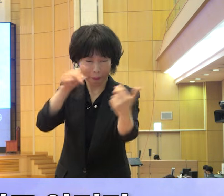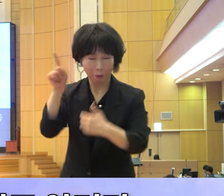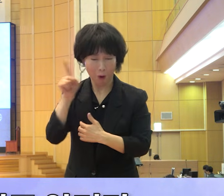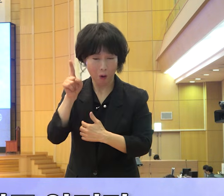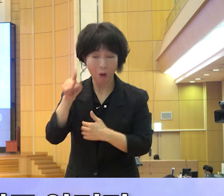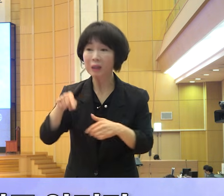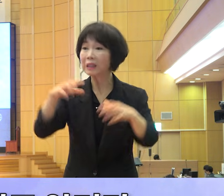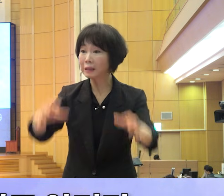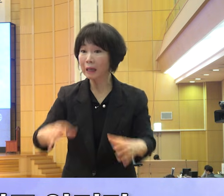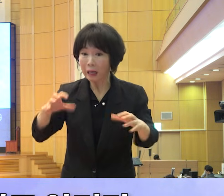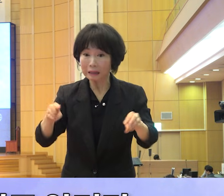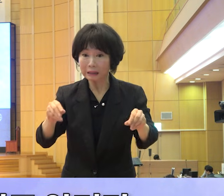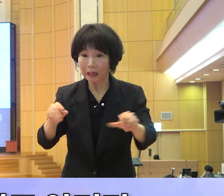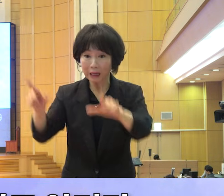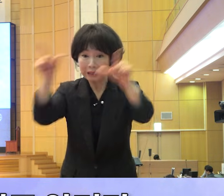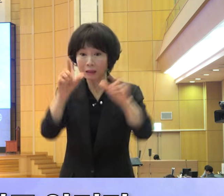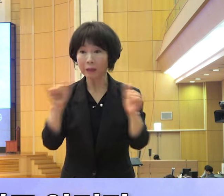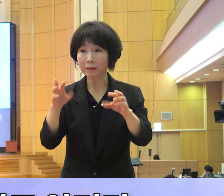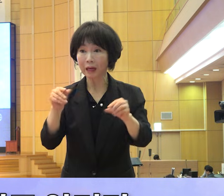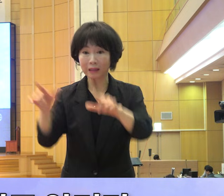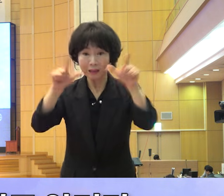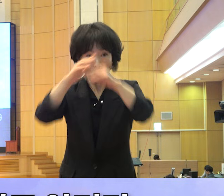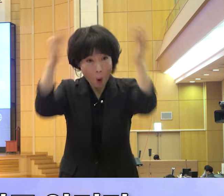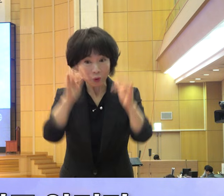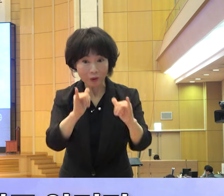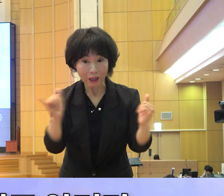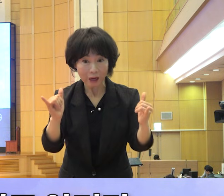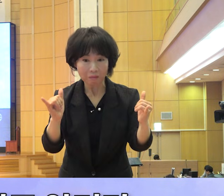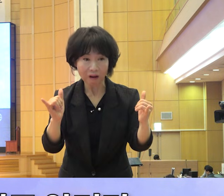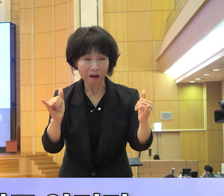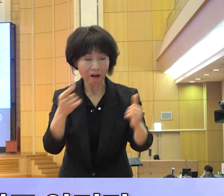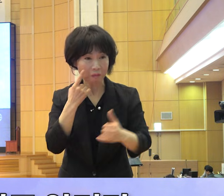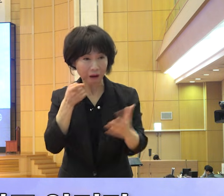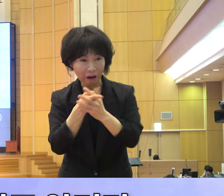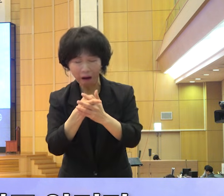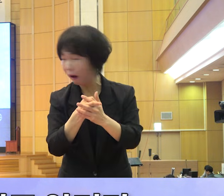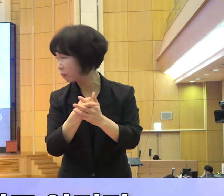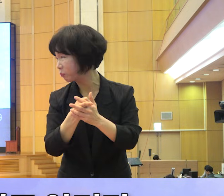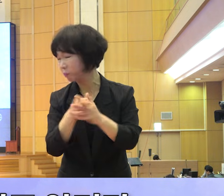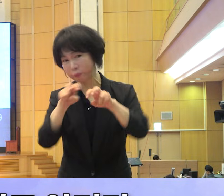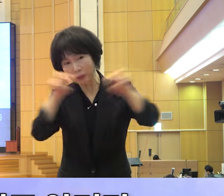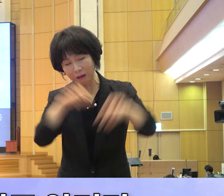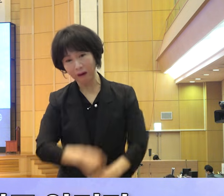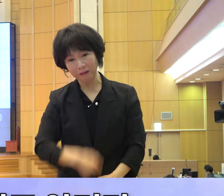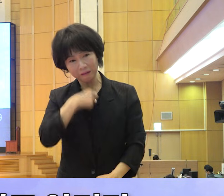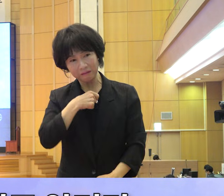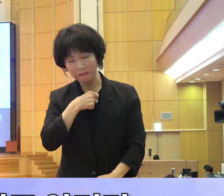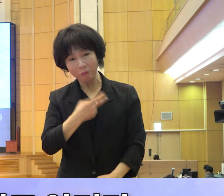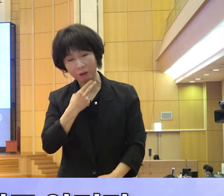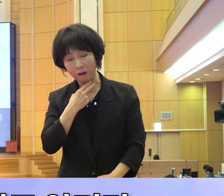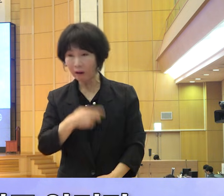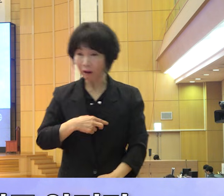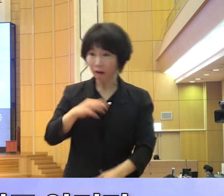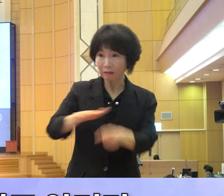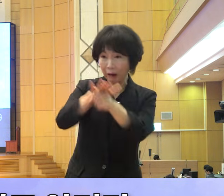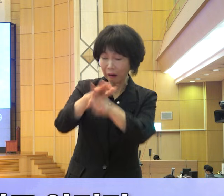사는 사람들 모든 자들 진실도 없고 인애도